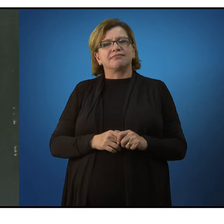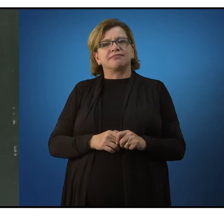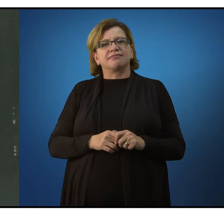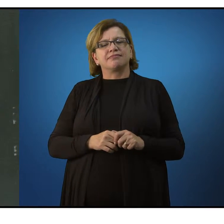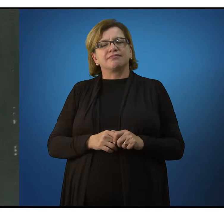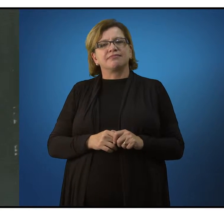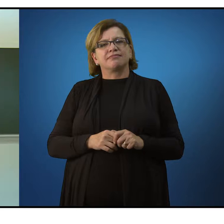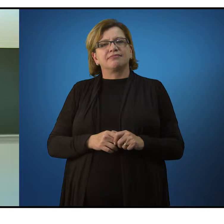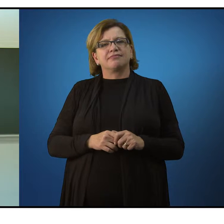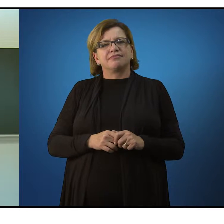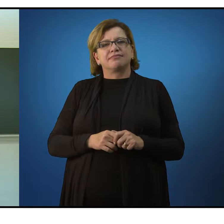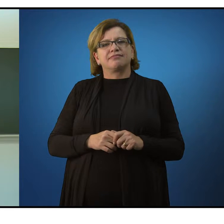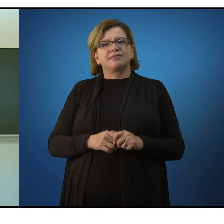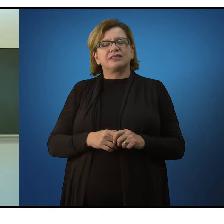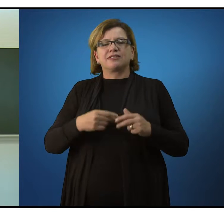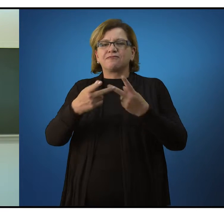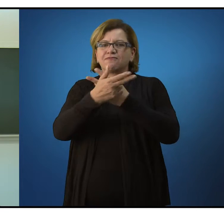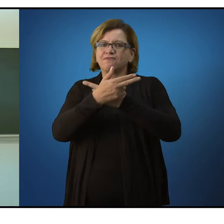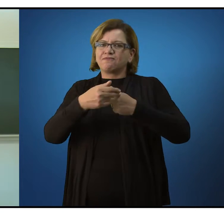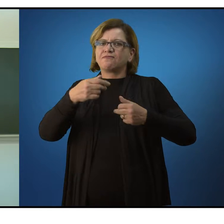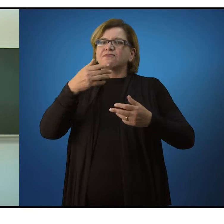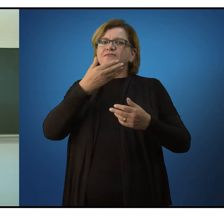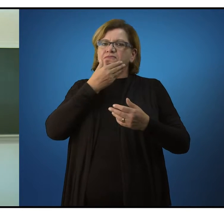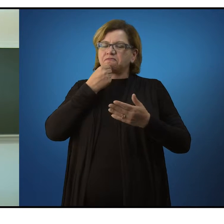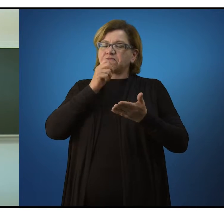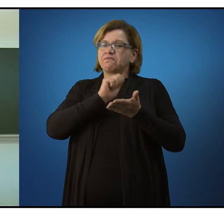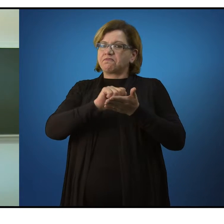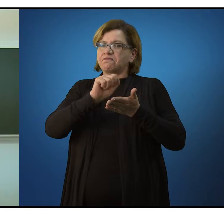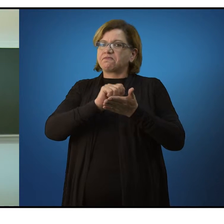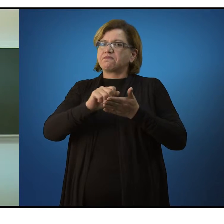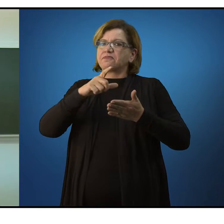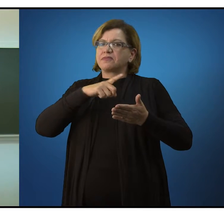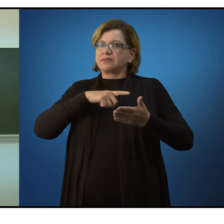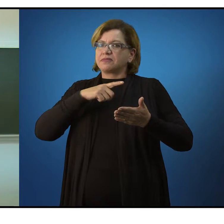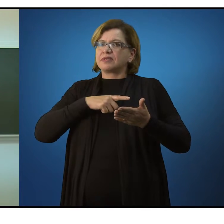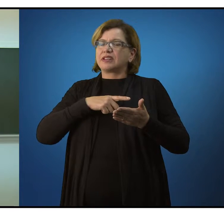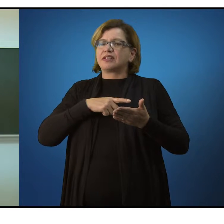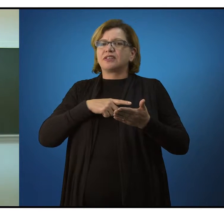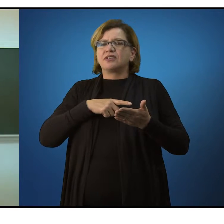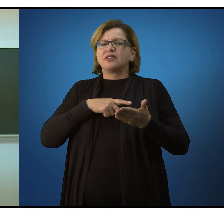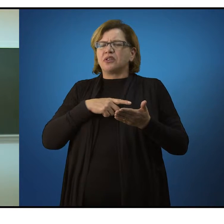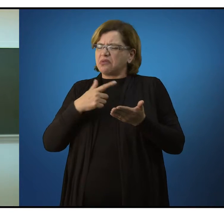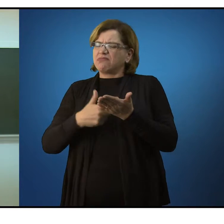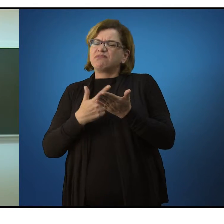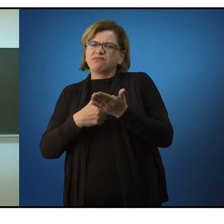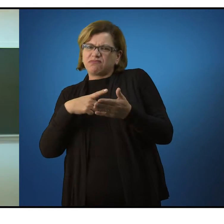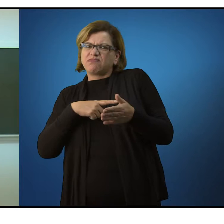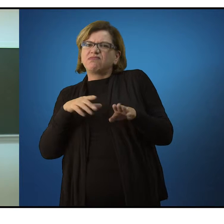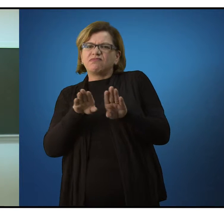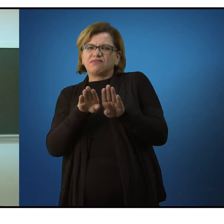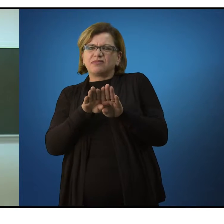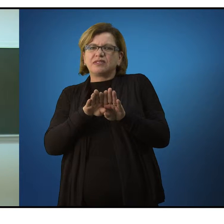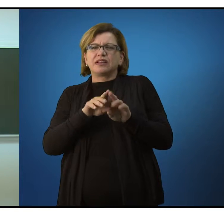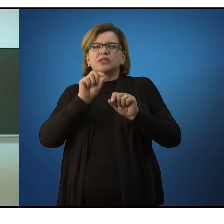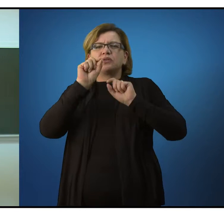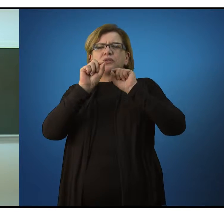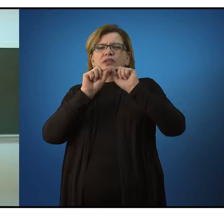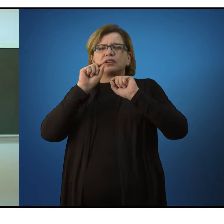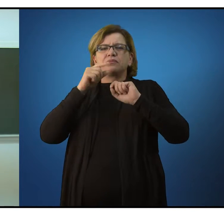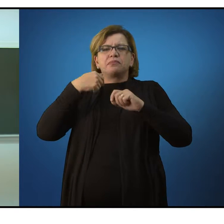Ou seja, dentre eles, o livro didático apresenta, um dos principais